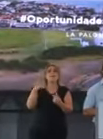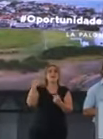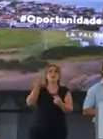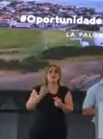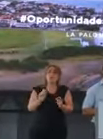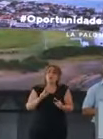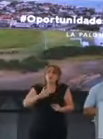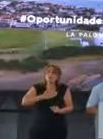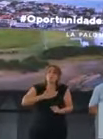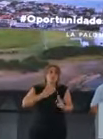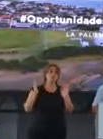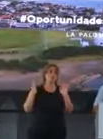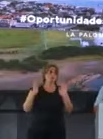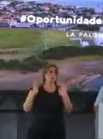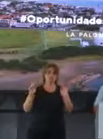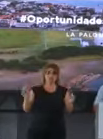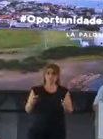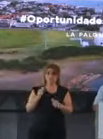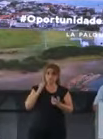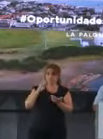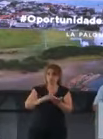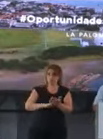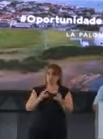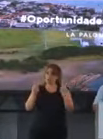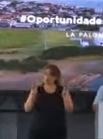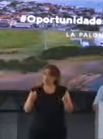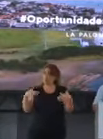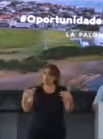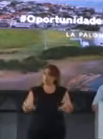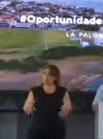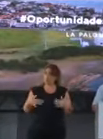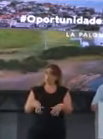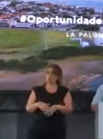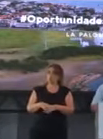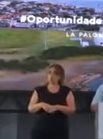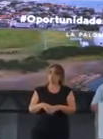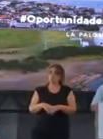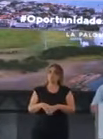fuera propio. Bien. Hay que estar arriba de los temas.